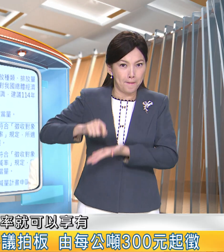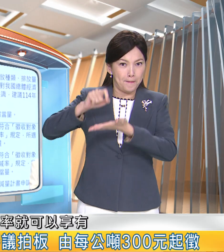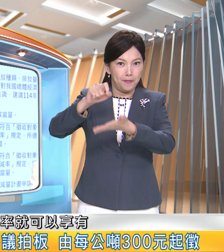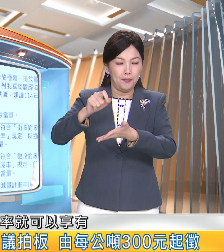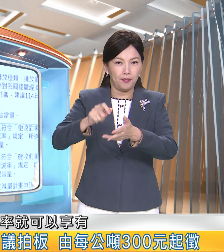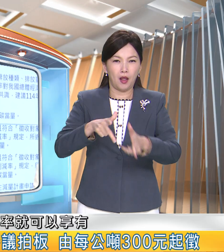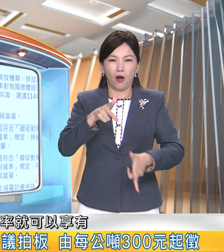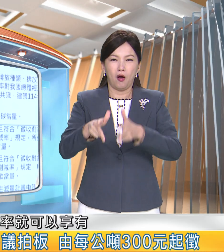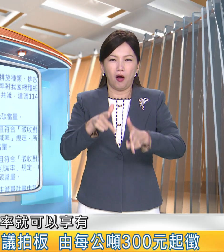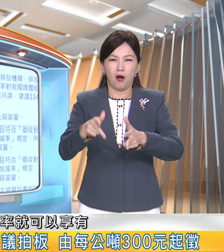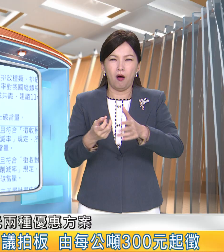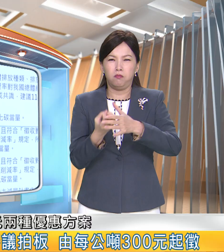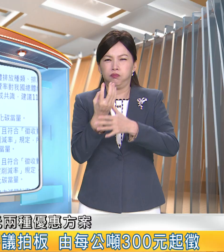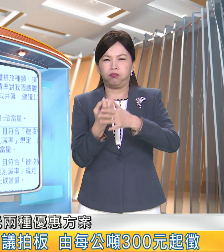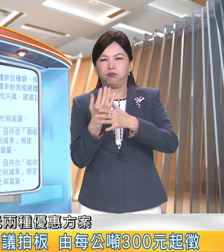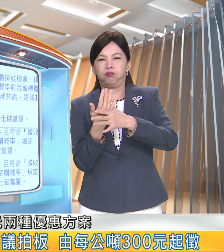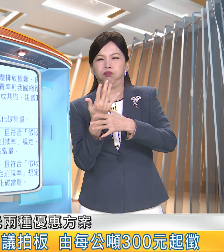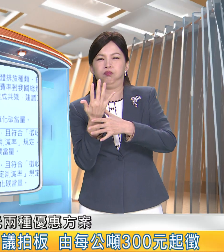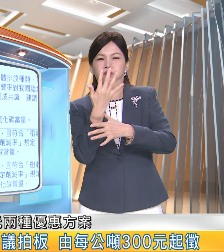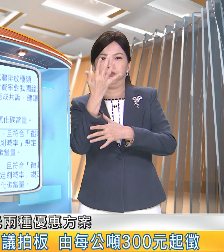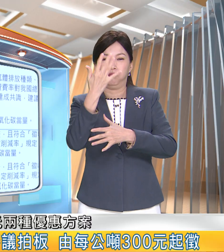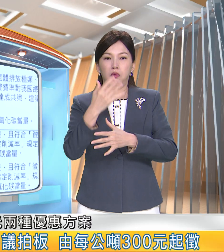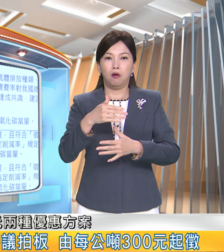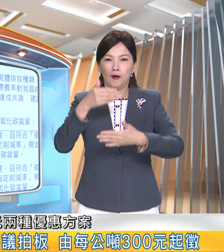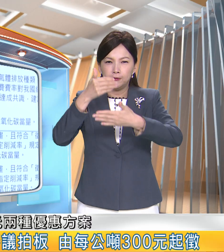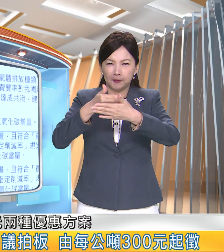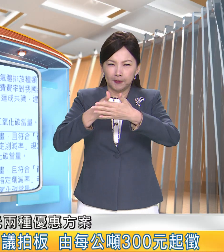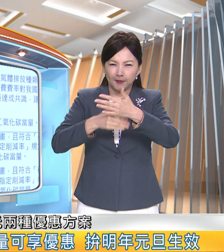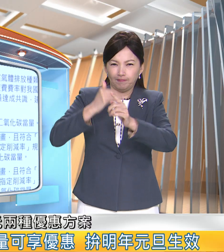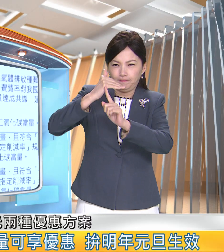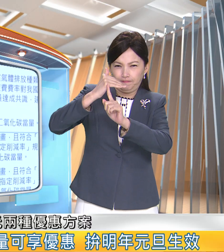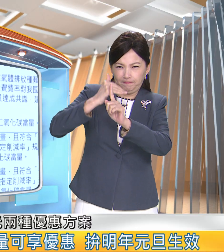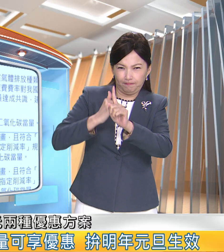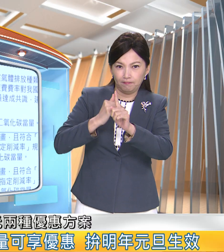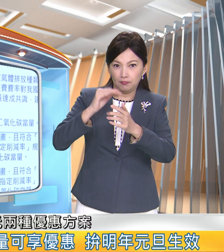就可以享有50元和100元两种优惠方案。